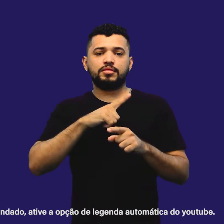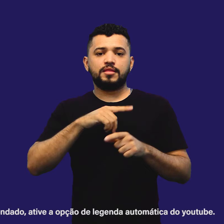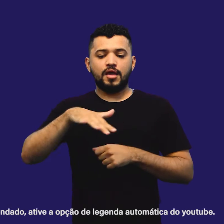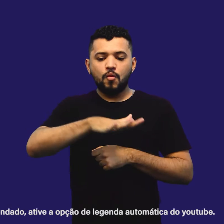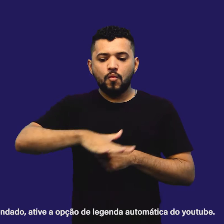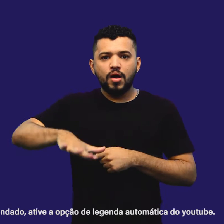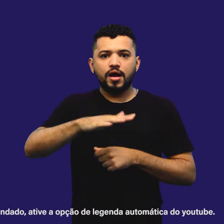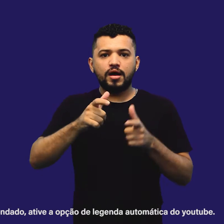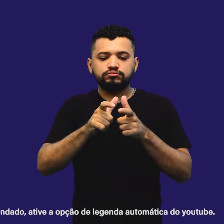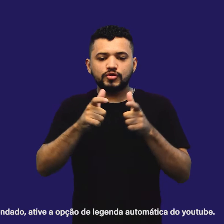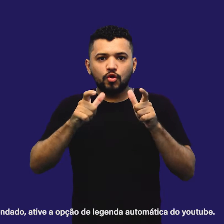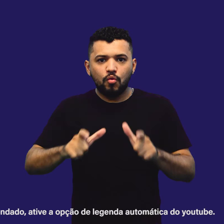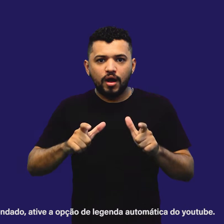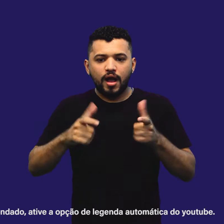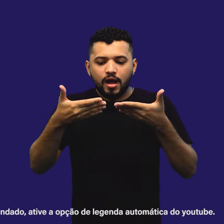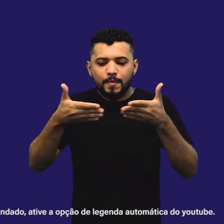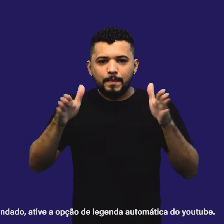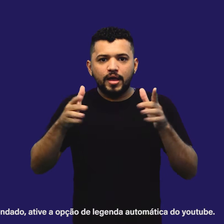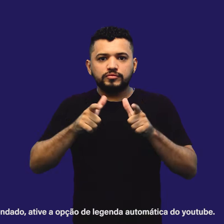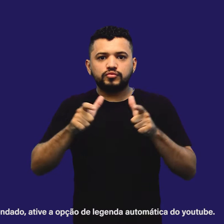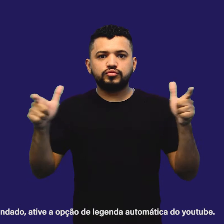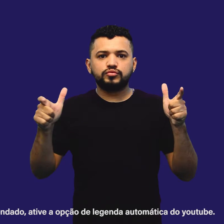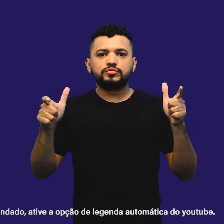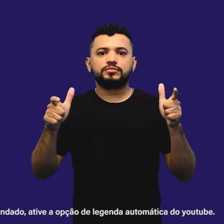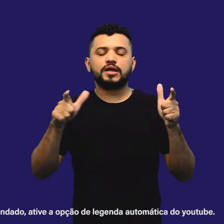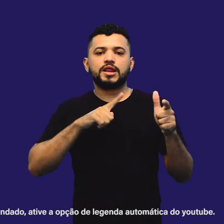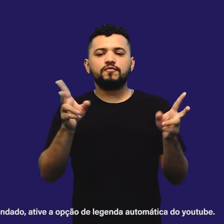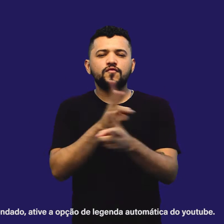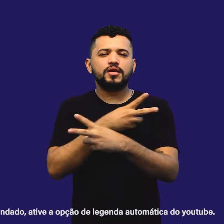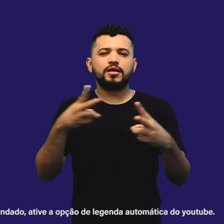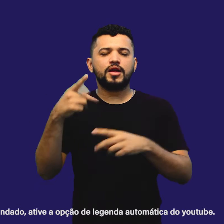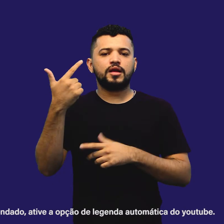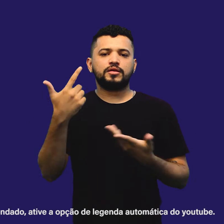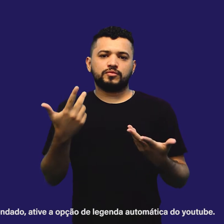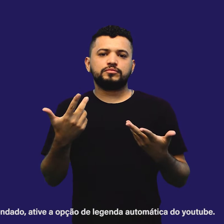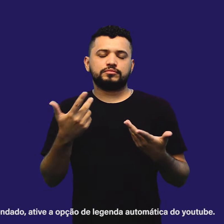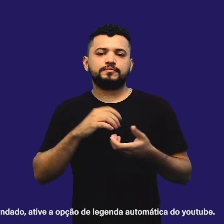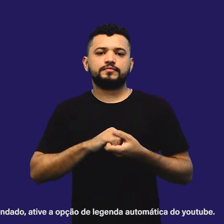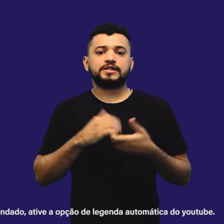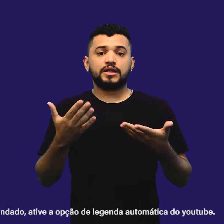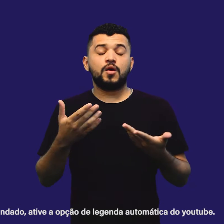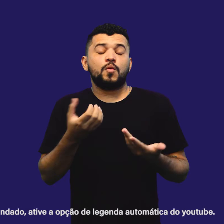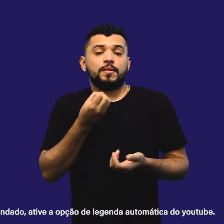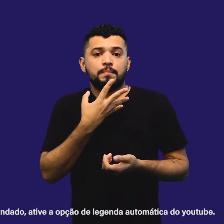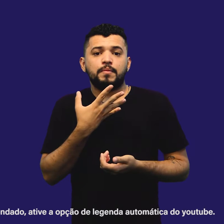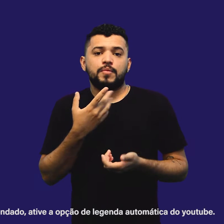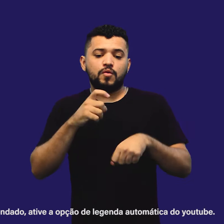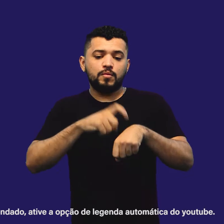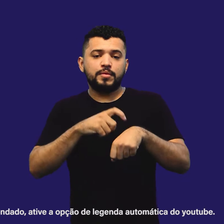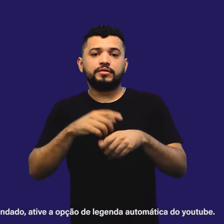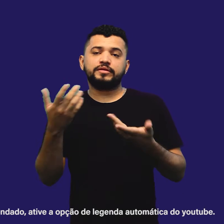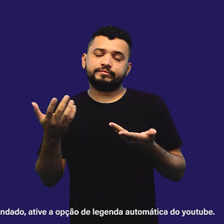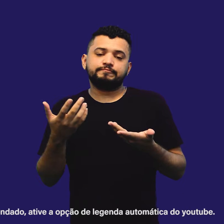bem ventilada. Então as pessoas ficam, né, com mais segurança nesse momento que a gente vive. E eu acho que isso veio para ficar,